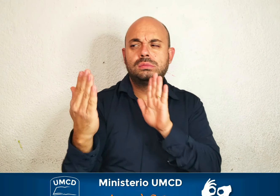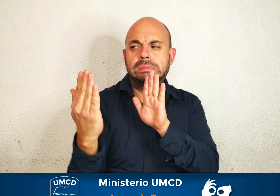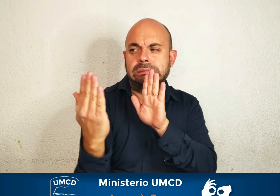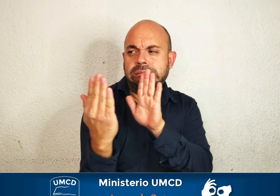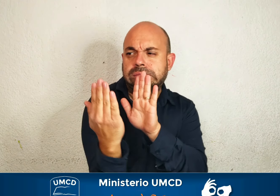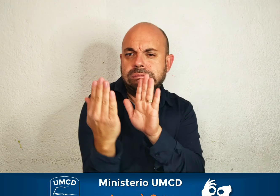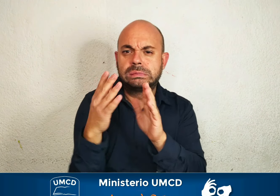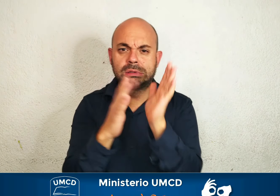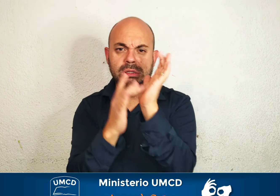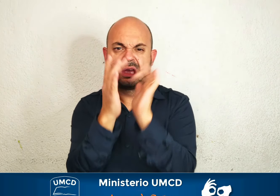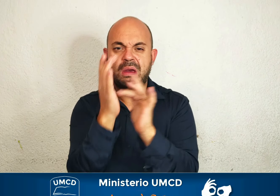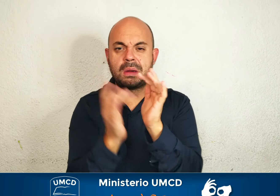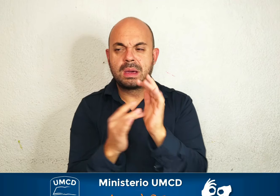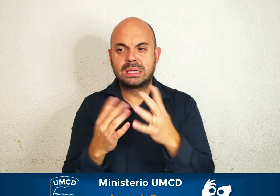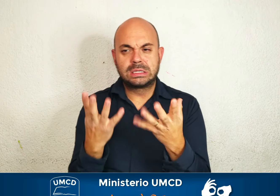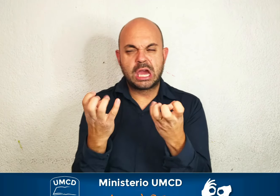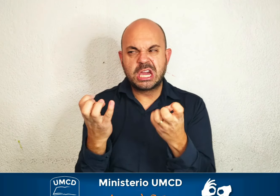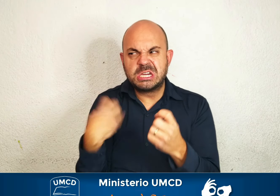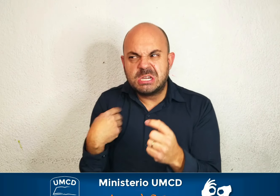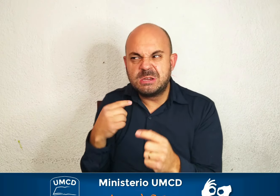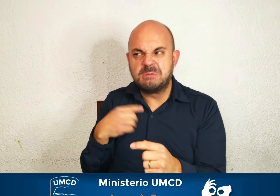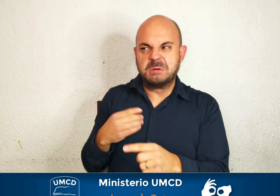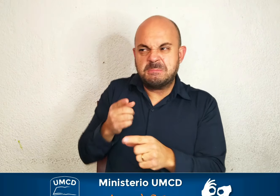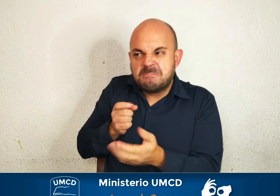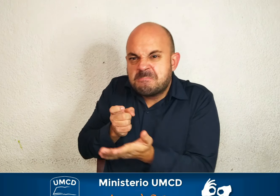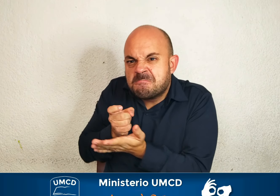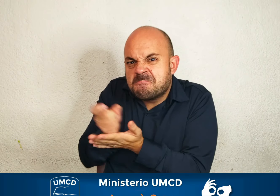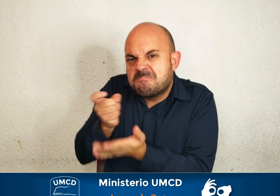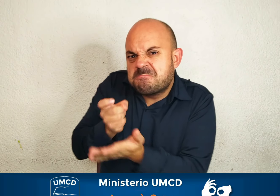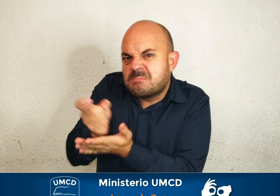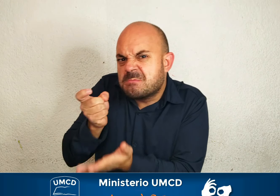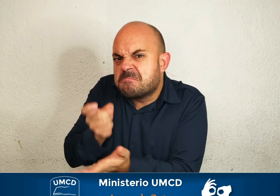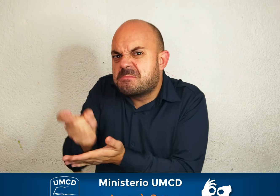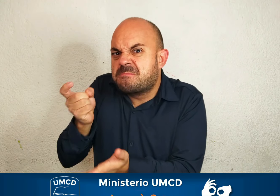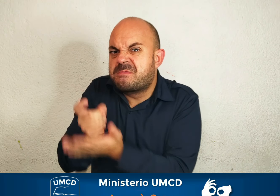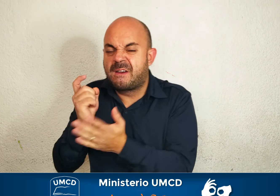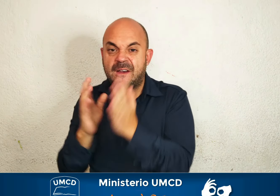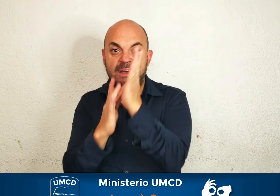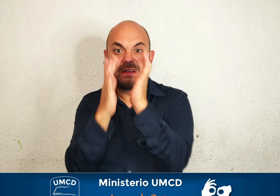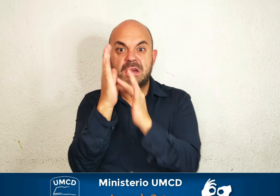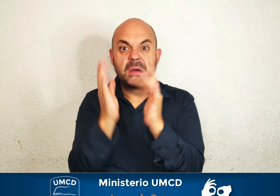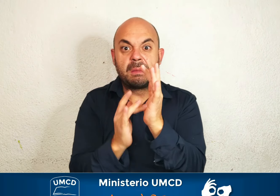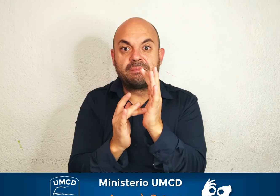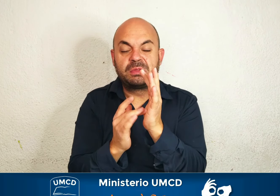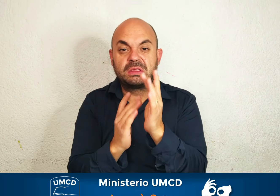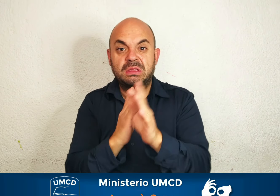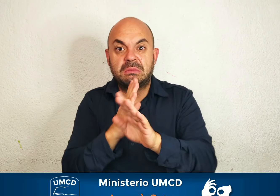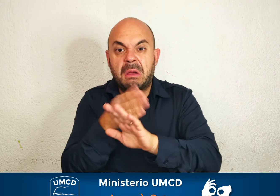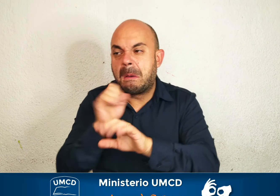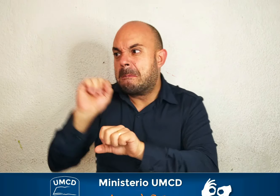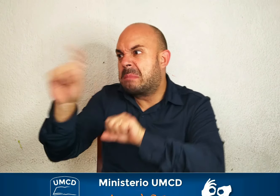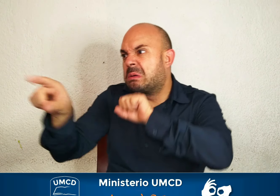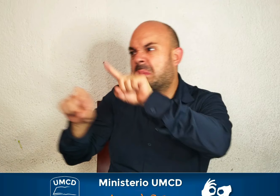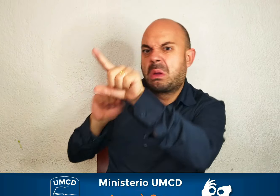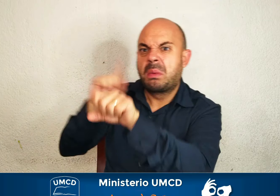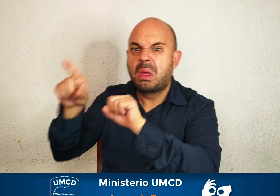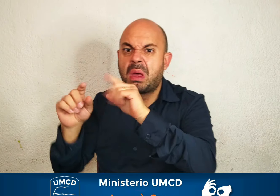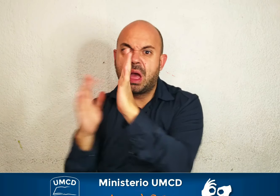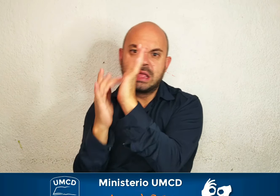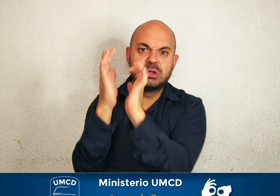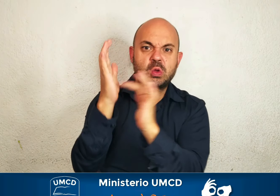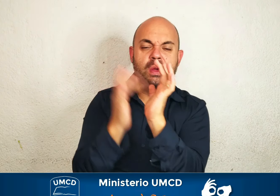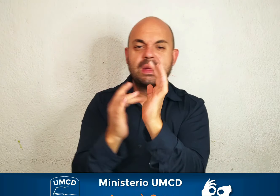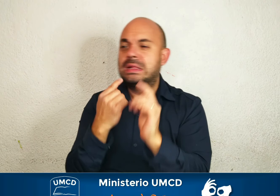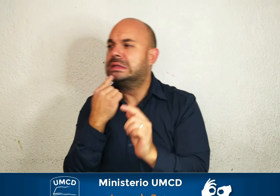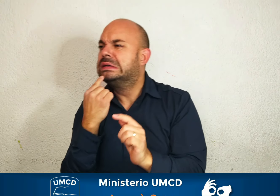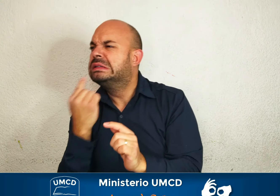Este era un partidario de los fariseos, según nos muestra en el pasaje de Mateo, quien después de algunas preguntas que habían hecho,